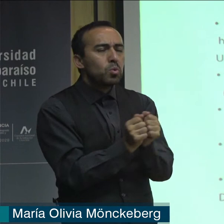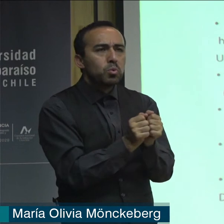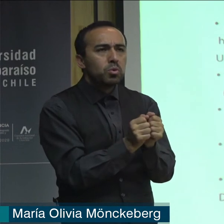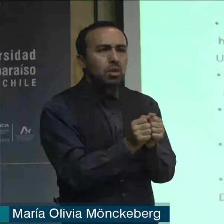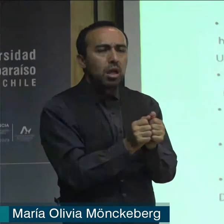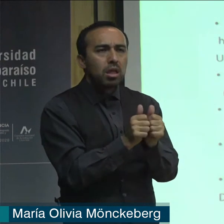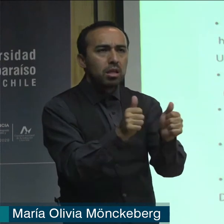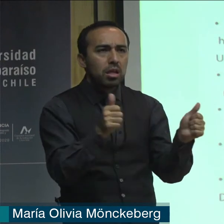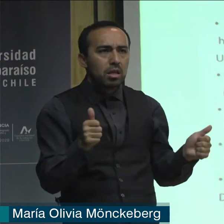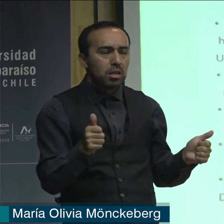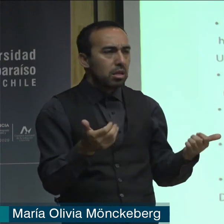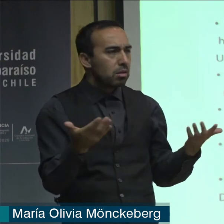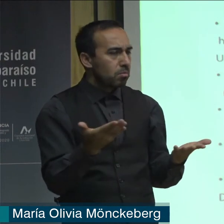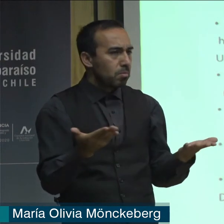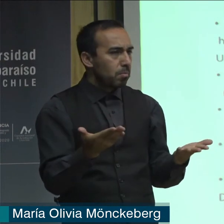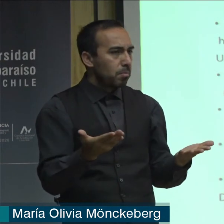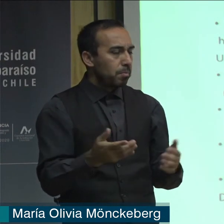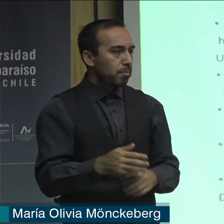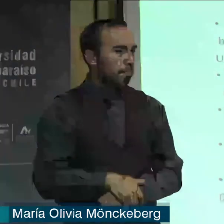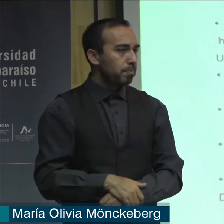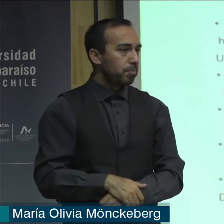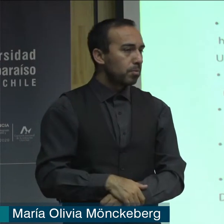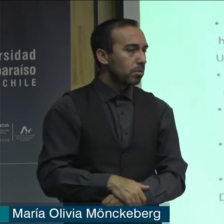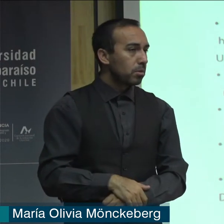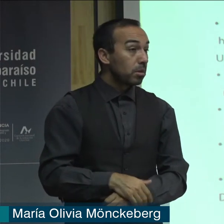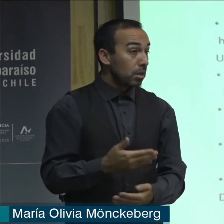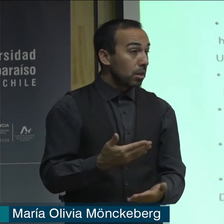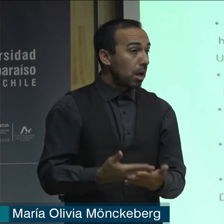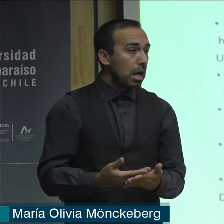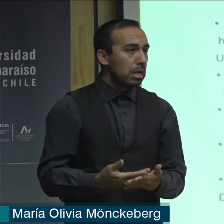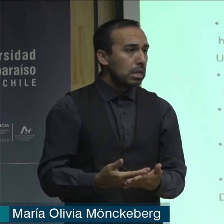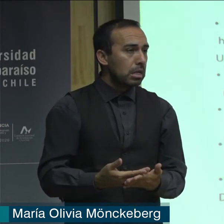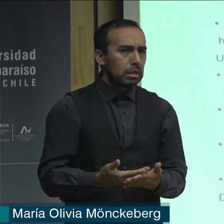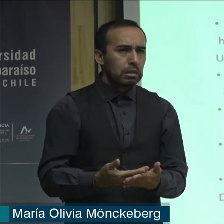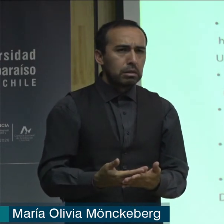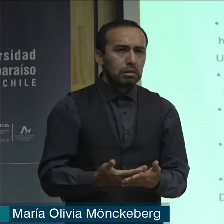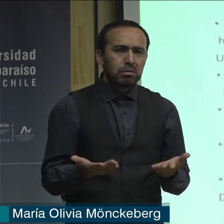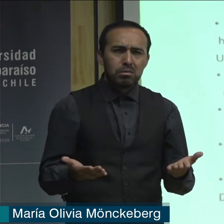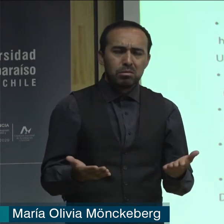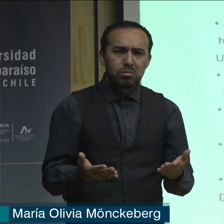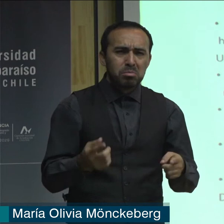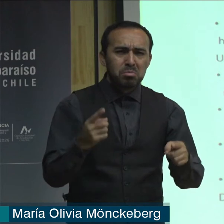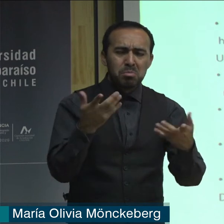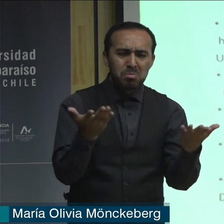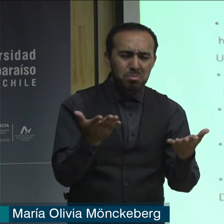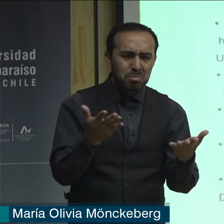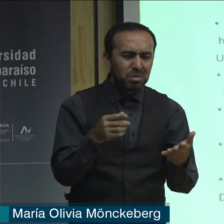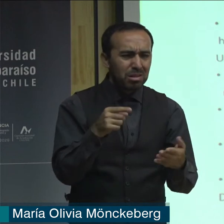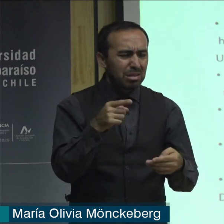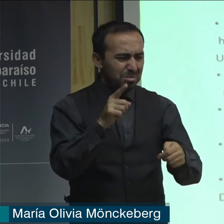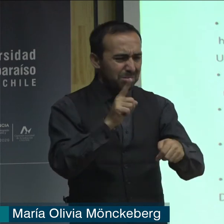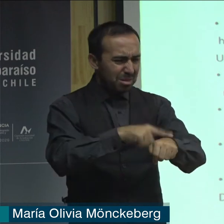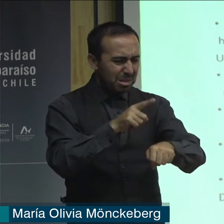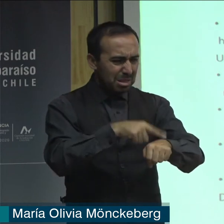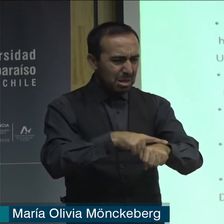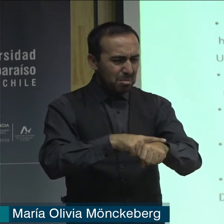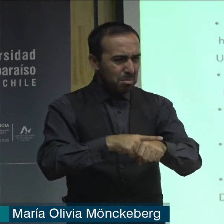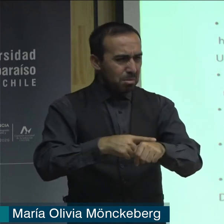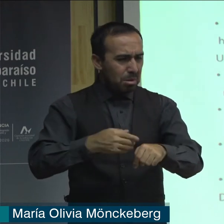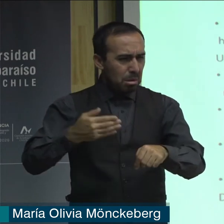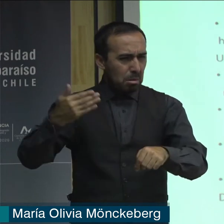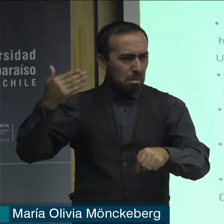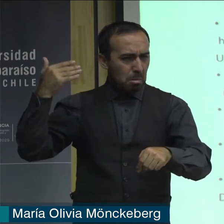del Por qué en tanto tiempo ya no es